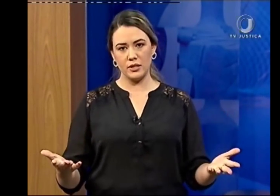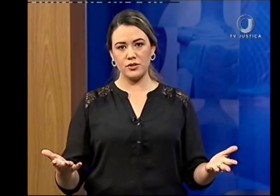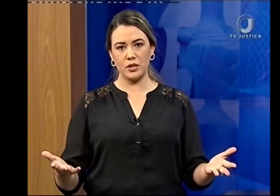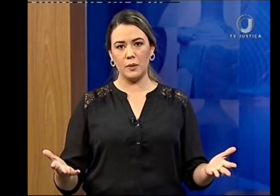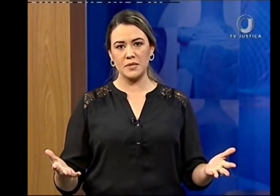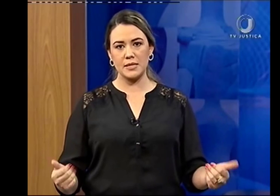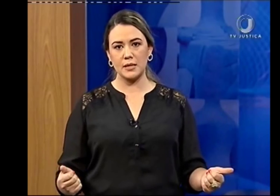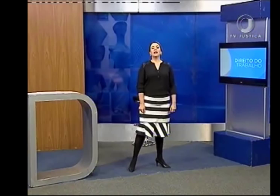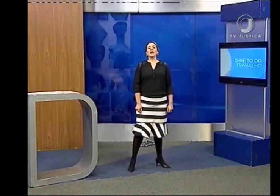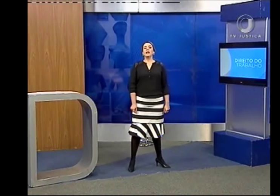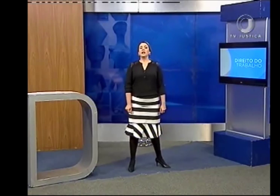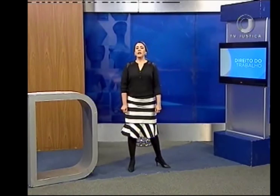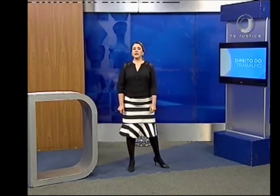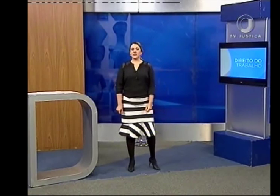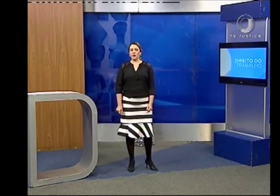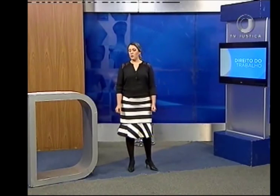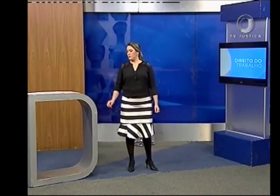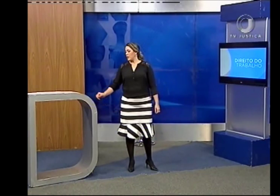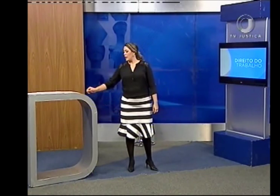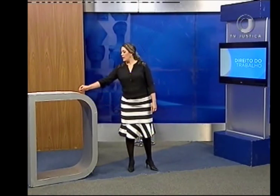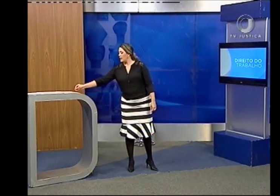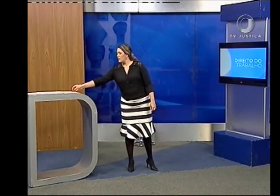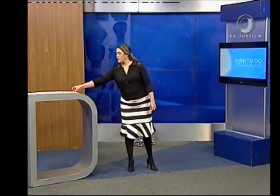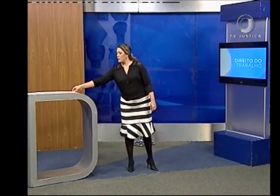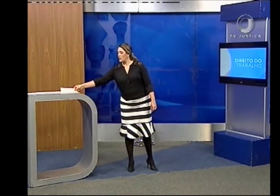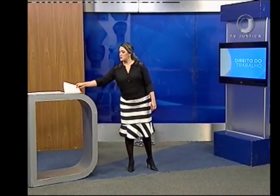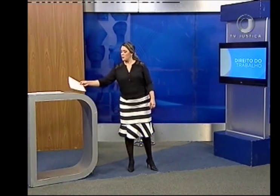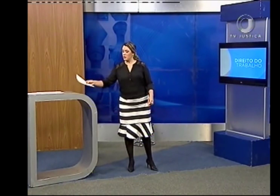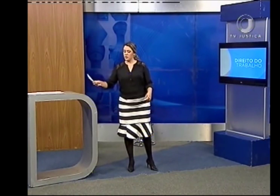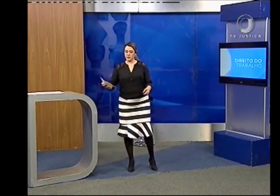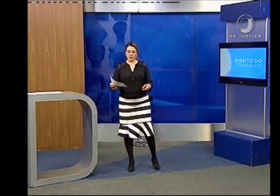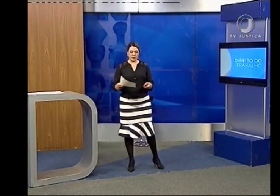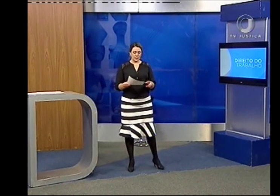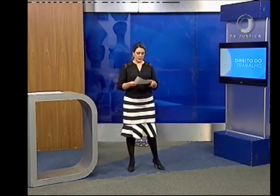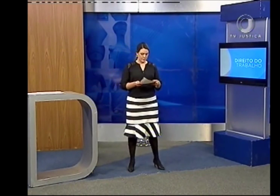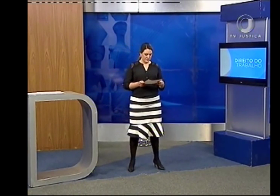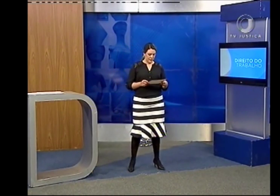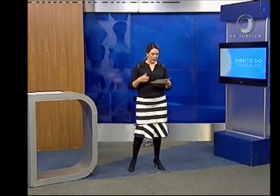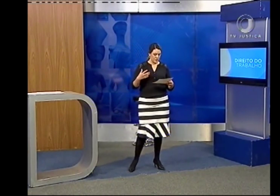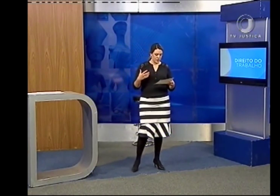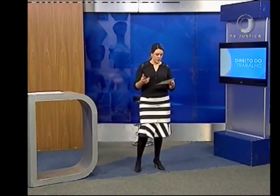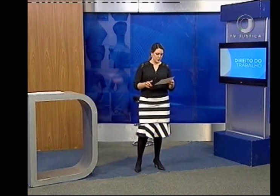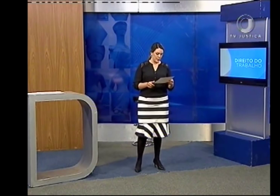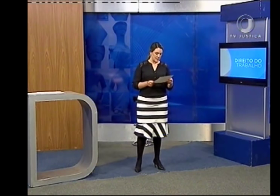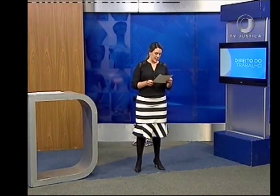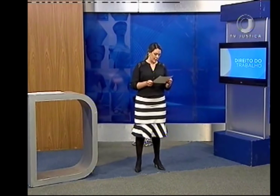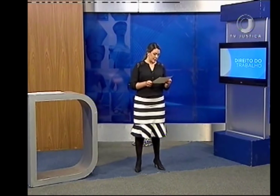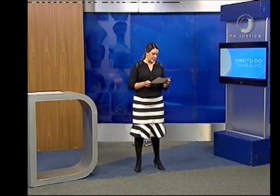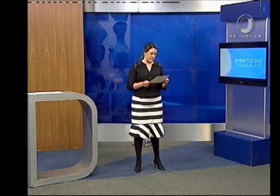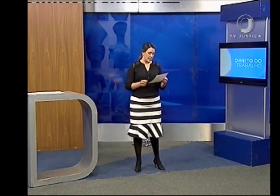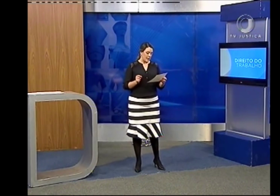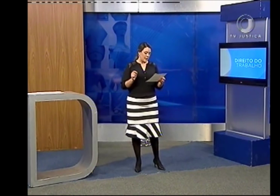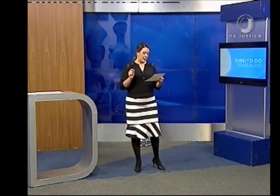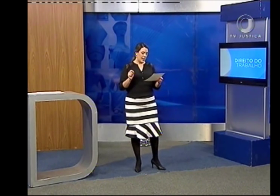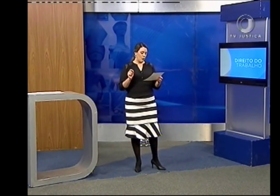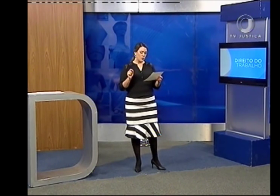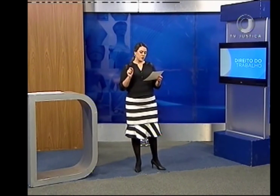garantias, digamos assim. Então, vamos lá, só para a gente falar direitinho as datas, na